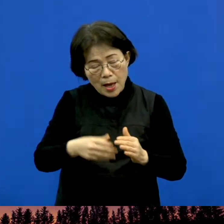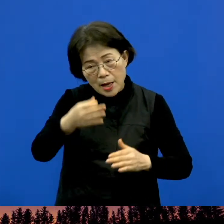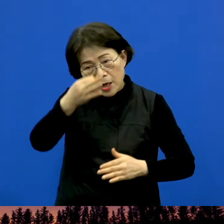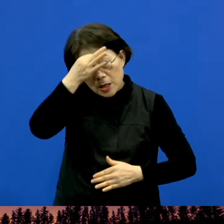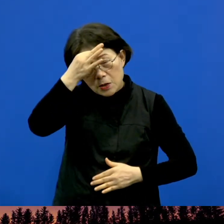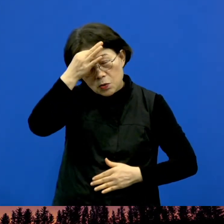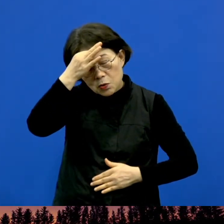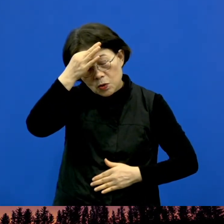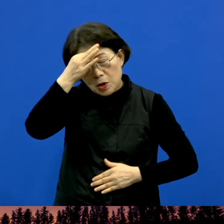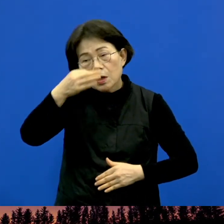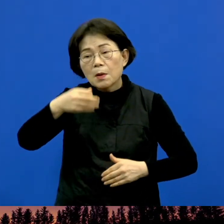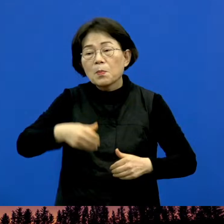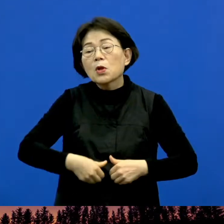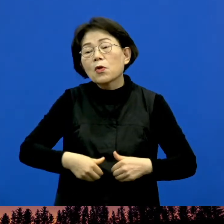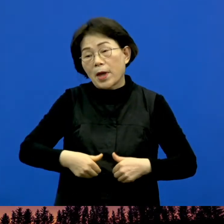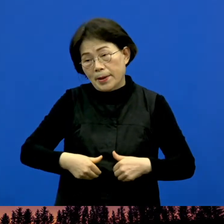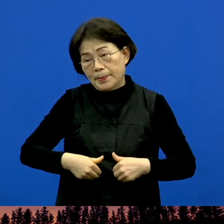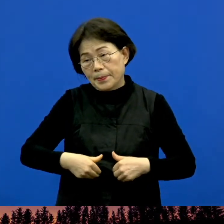거죠.